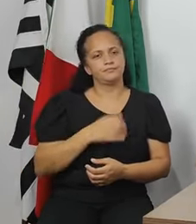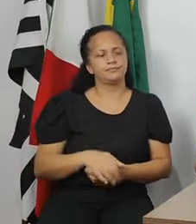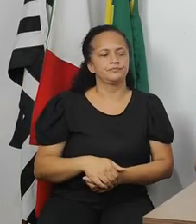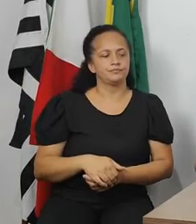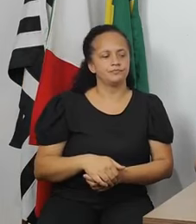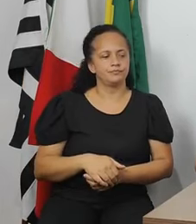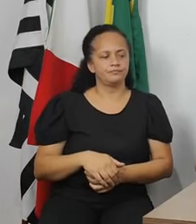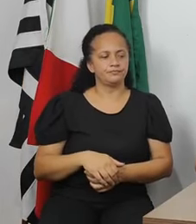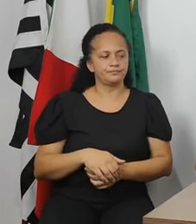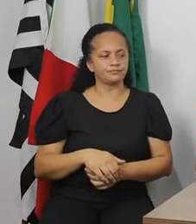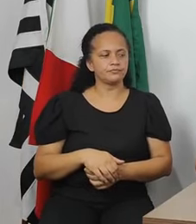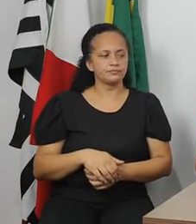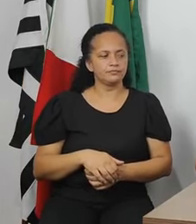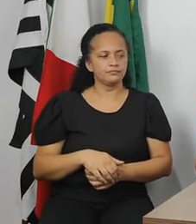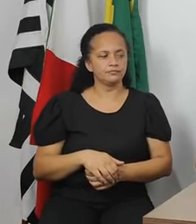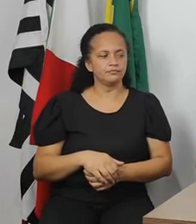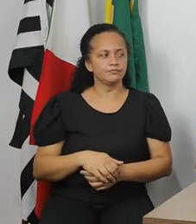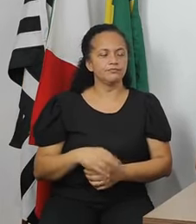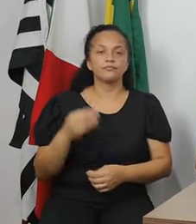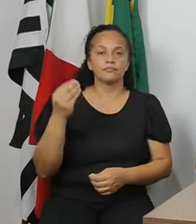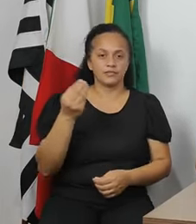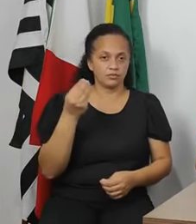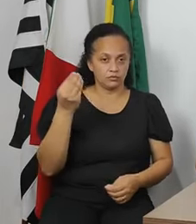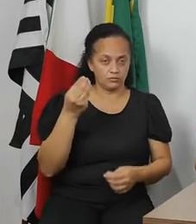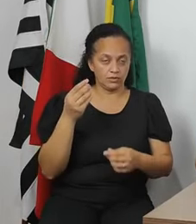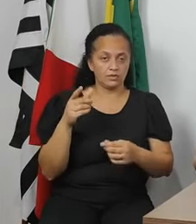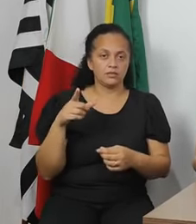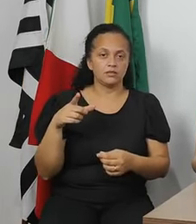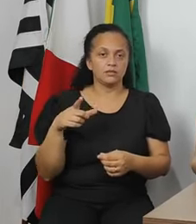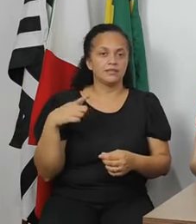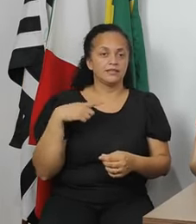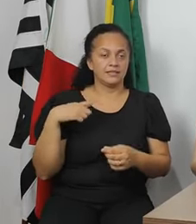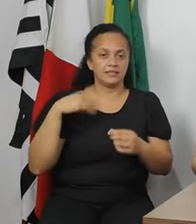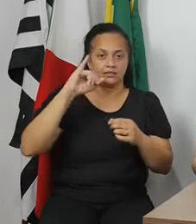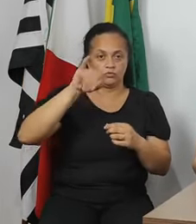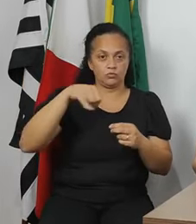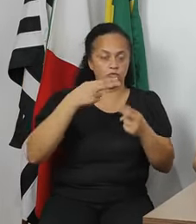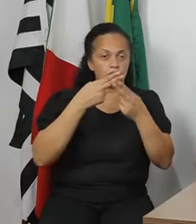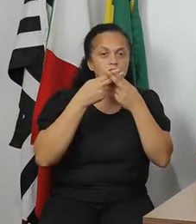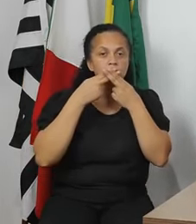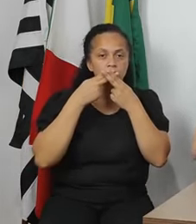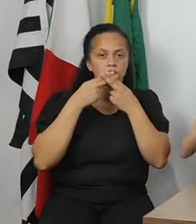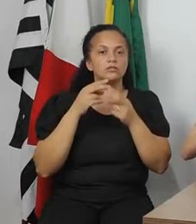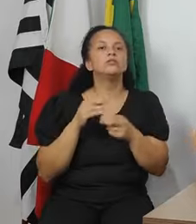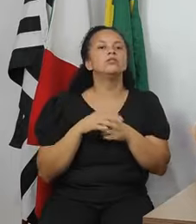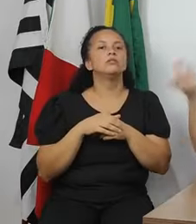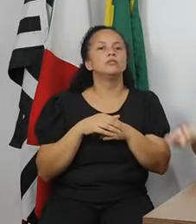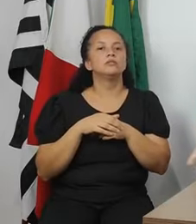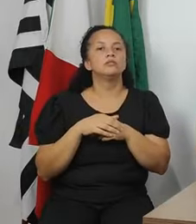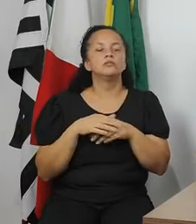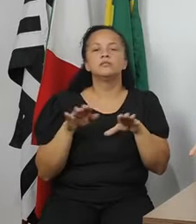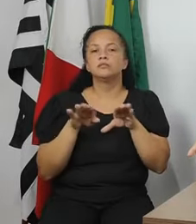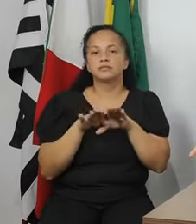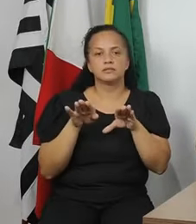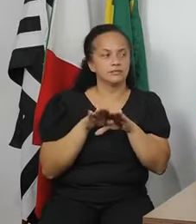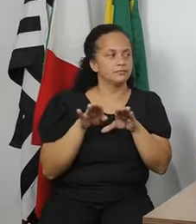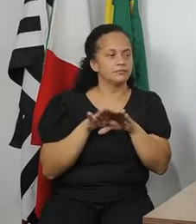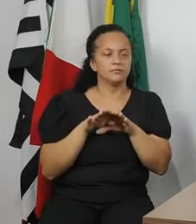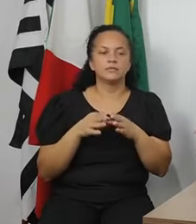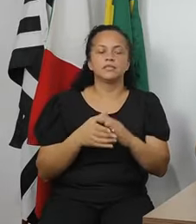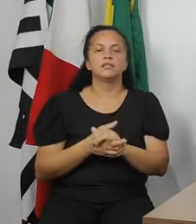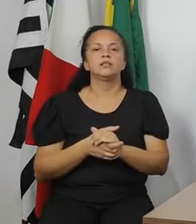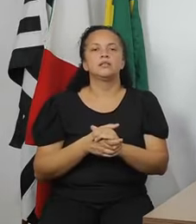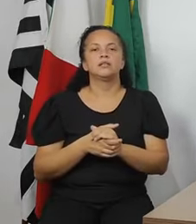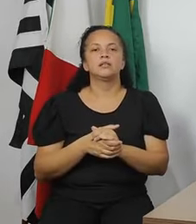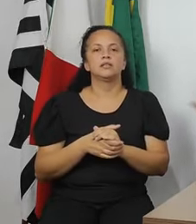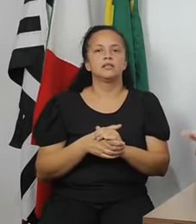aspecto, eu acredito também que tem o jejum mal intencionado, assim, porque se fosse o jejum pelo jejum,